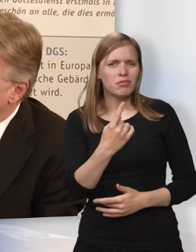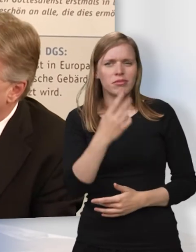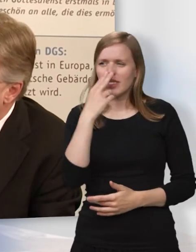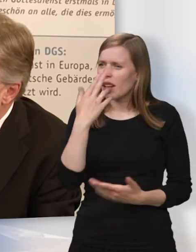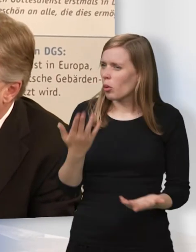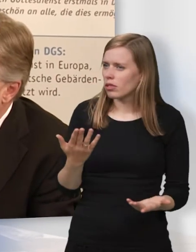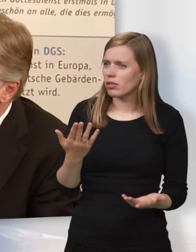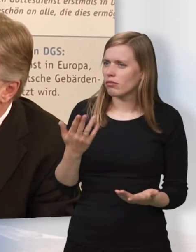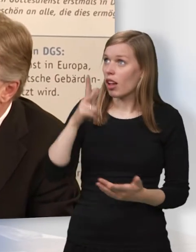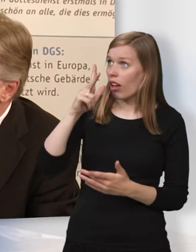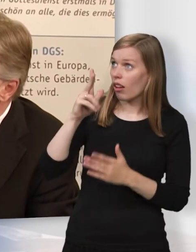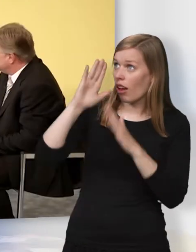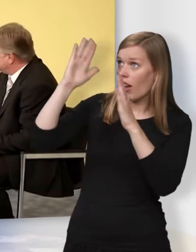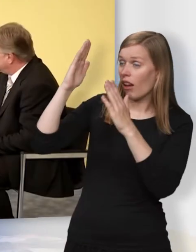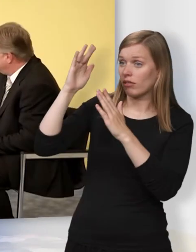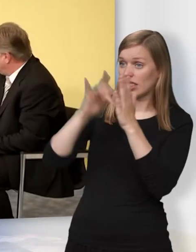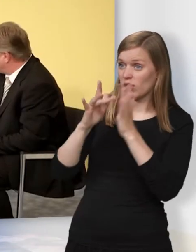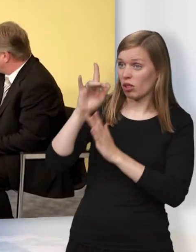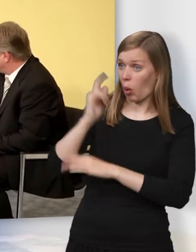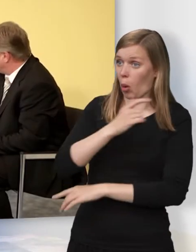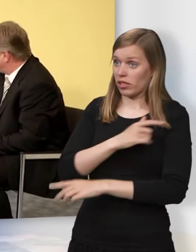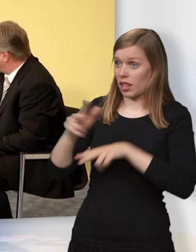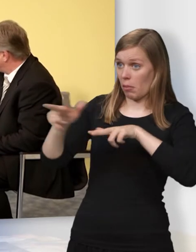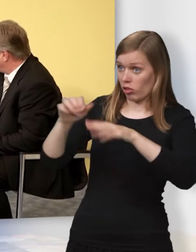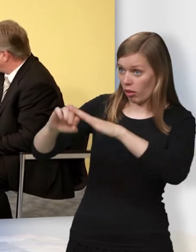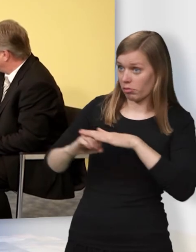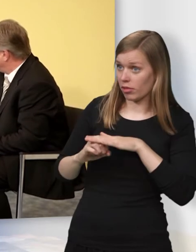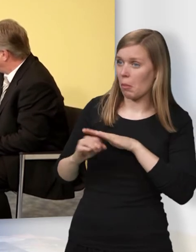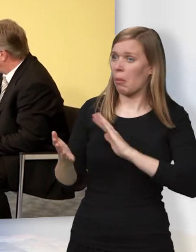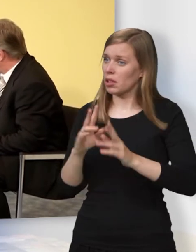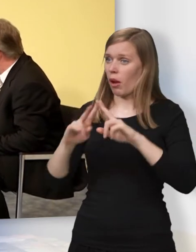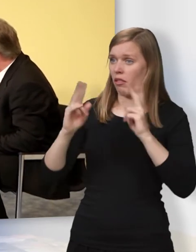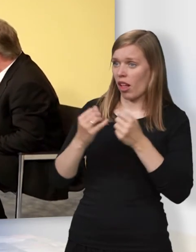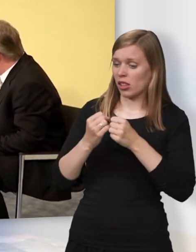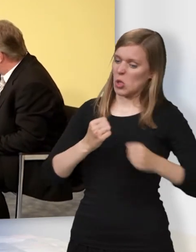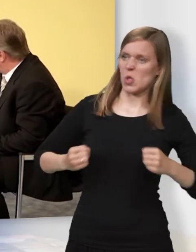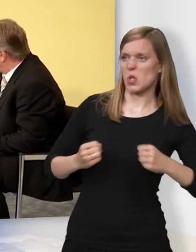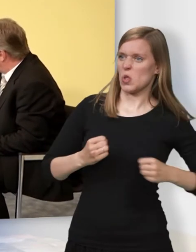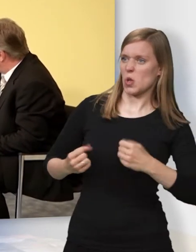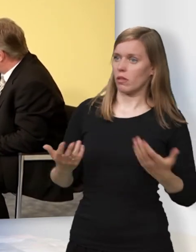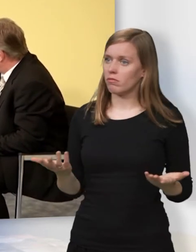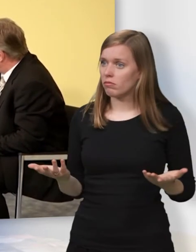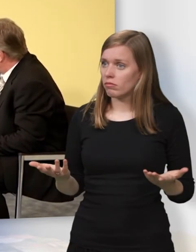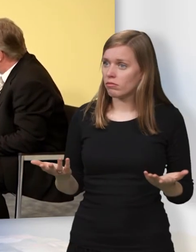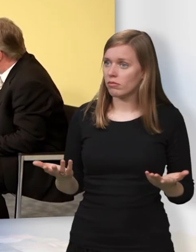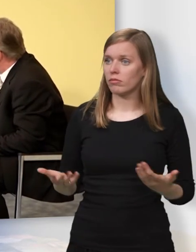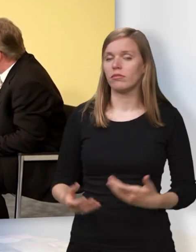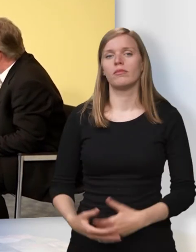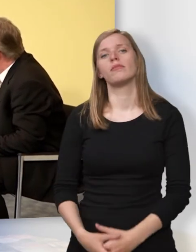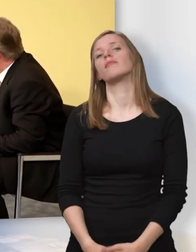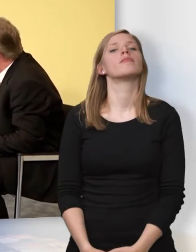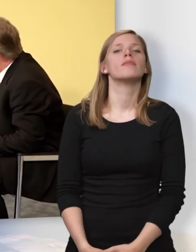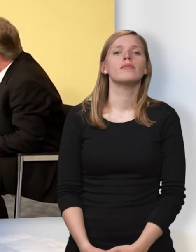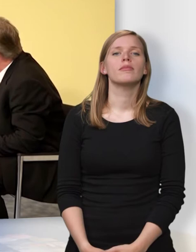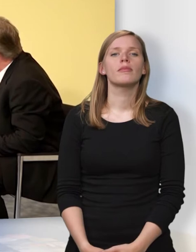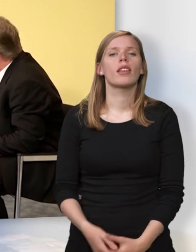Herr Jesus hinter Offizieren und Managern, die manchmal so mit den harten Ellbogen sich durchs Leben kämpfen? Es gab